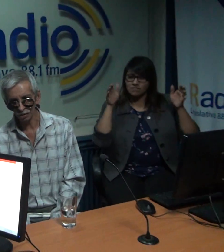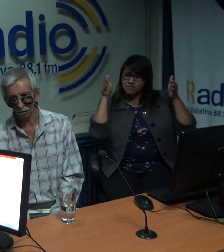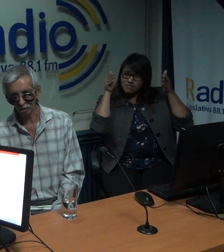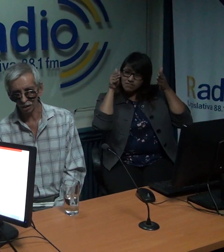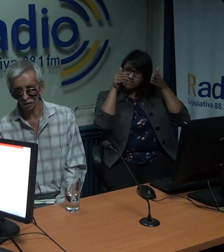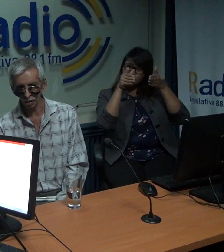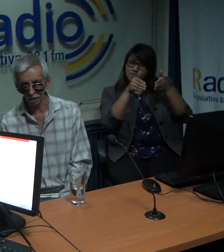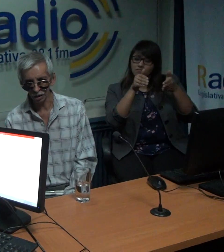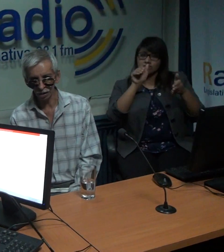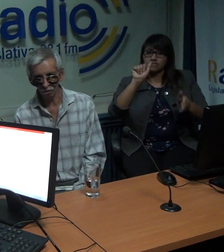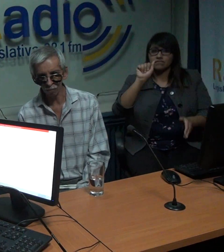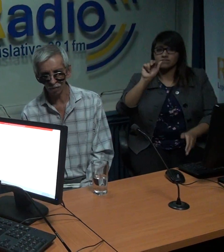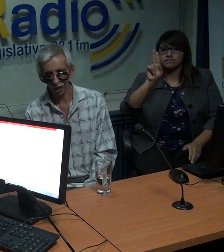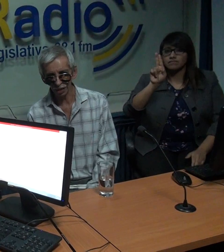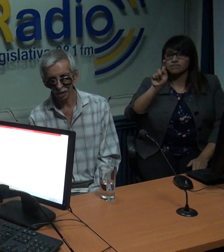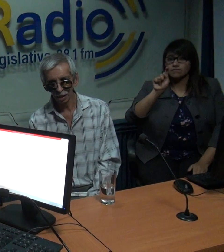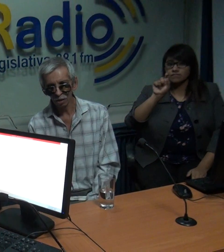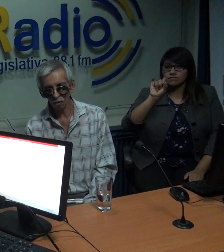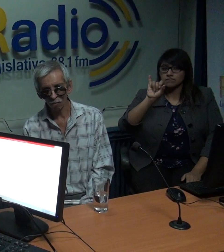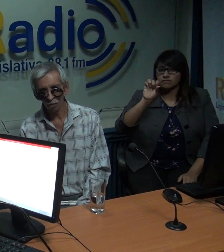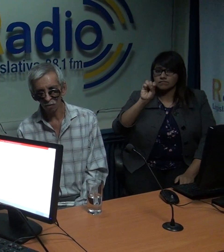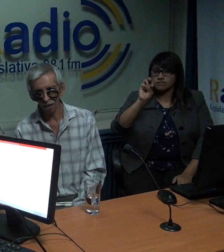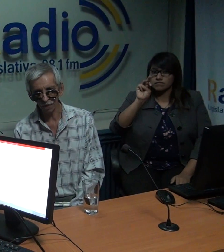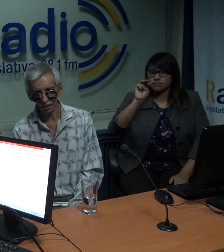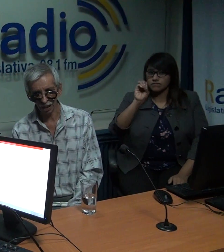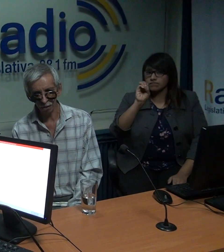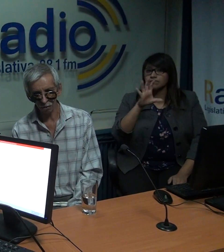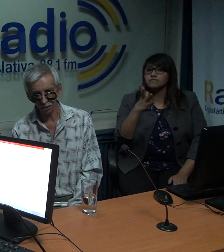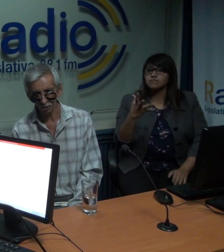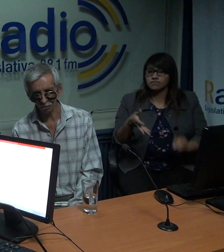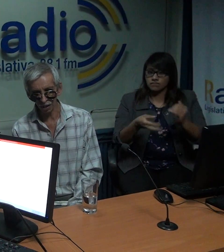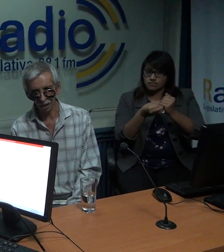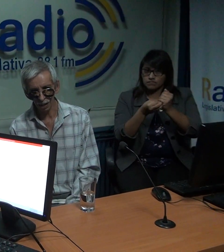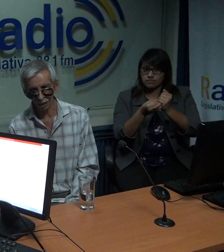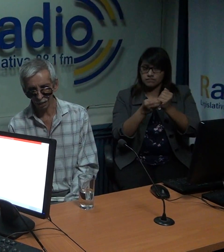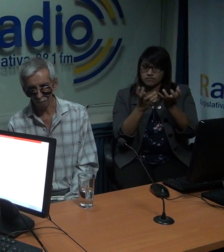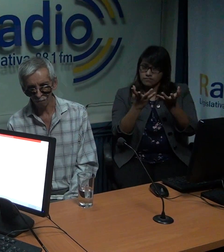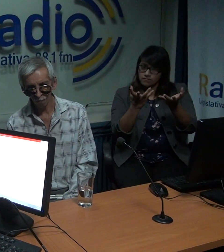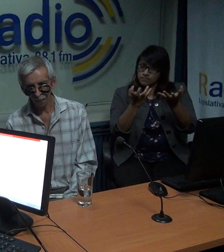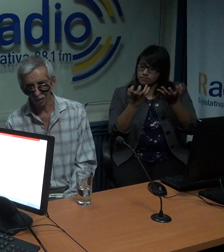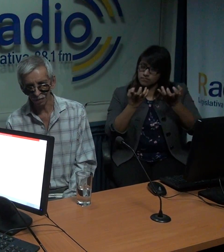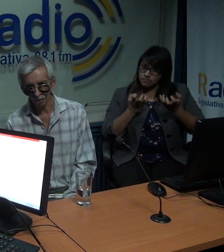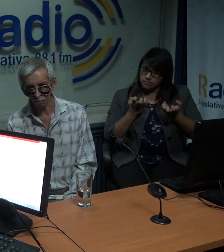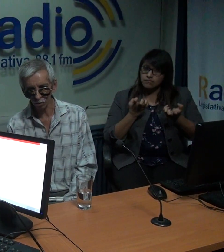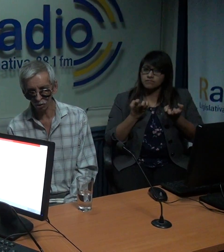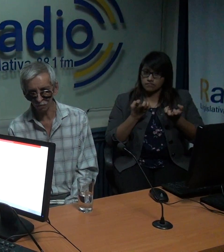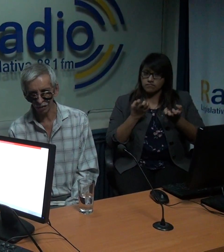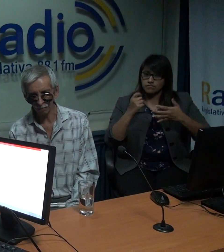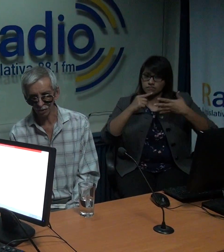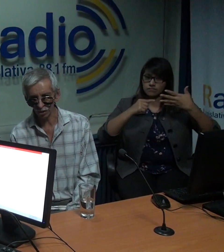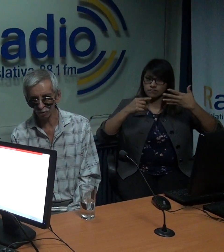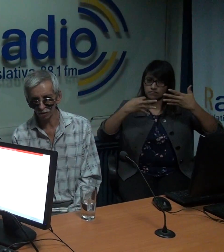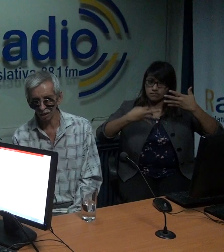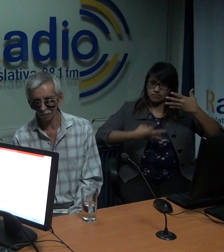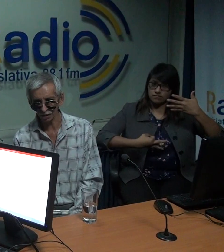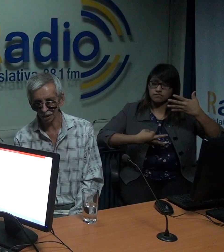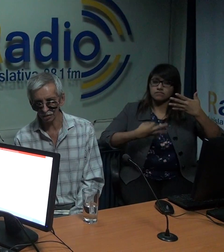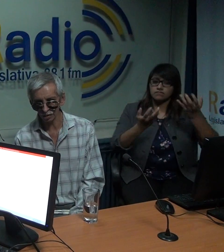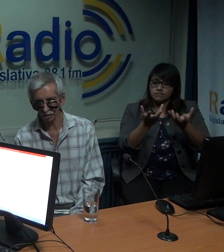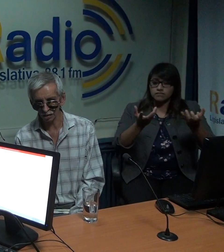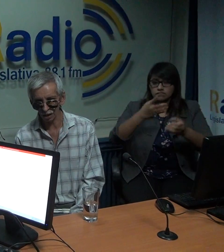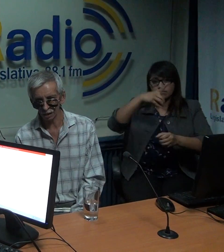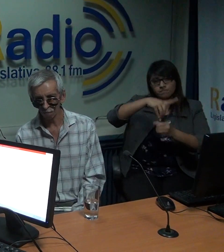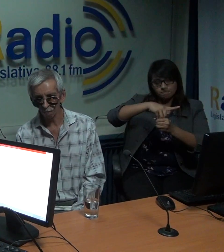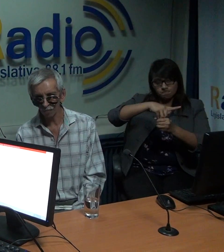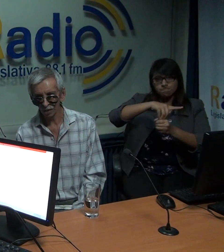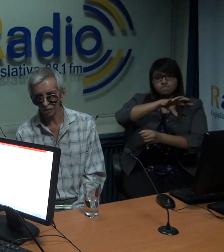en el sentido que se quiere incorporar como un apartado adicional a la Ley de Inclusión de Personas con Discapacidad